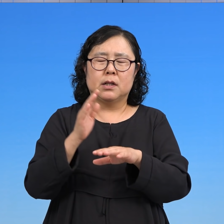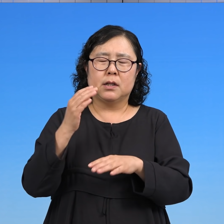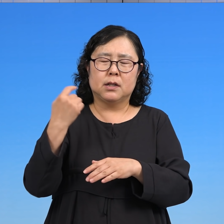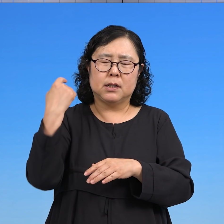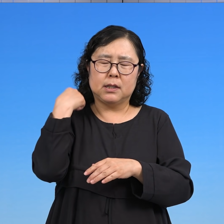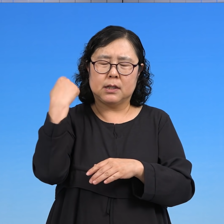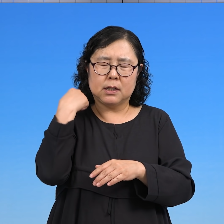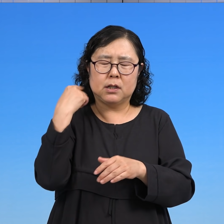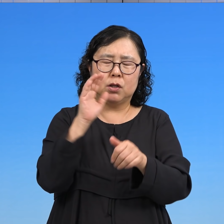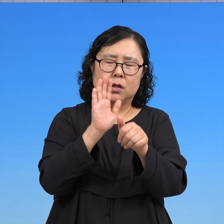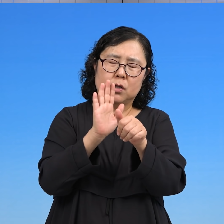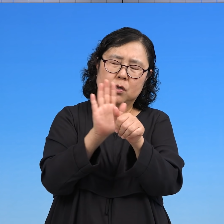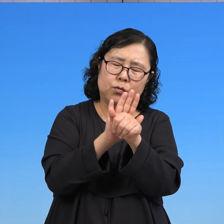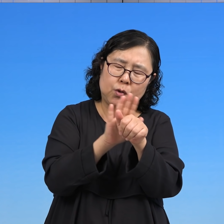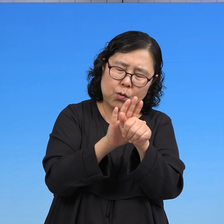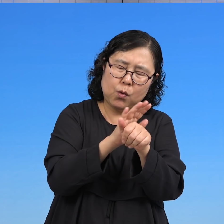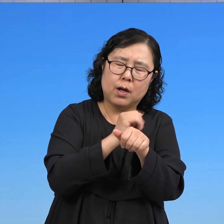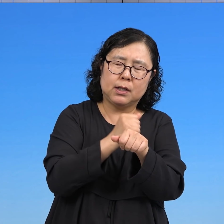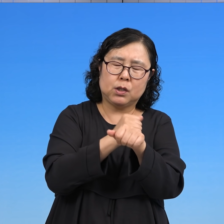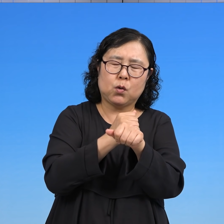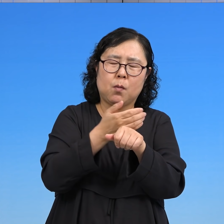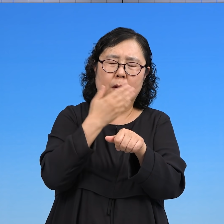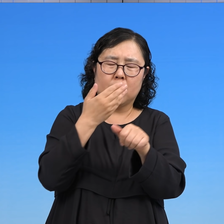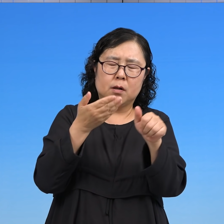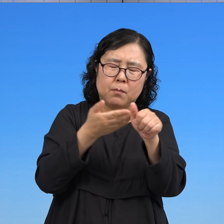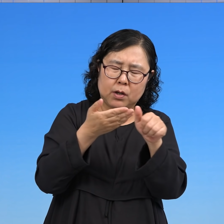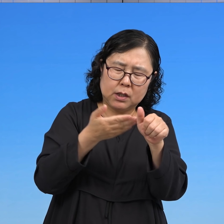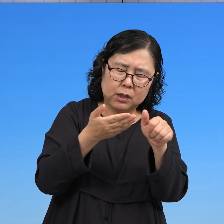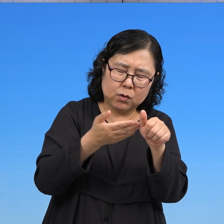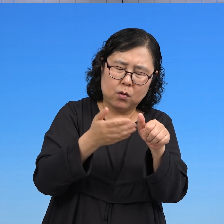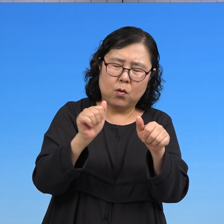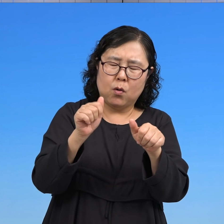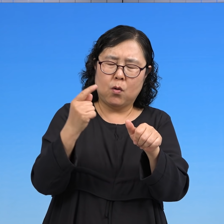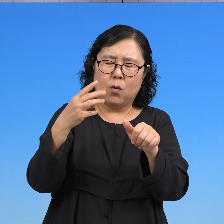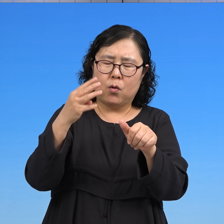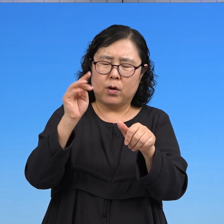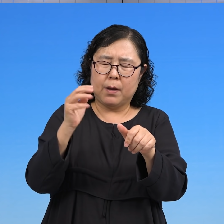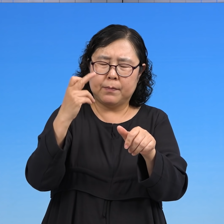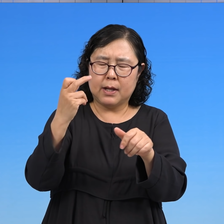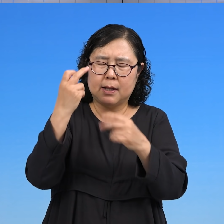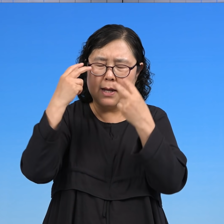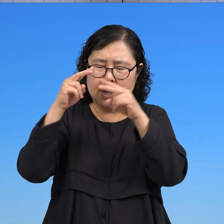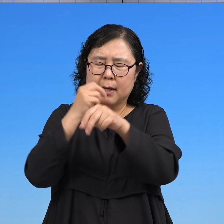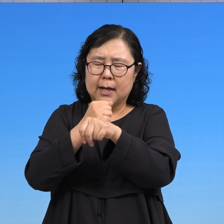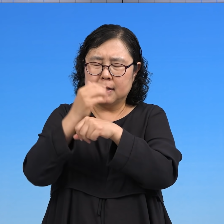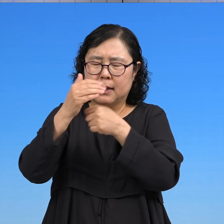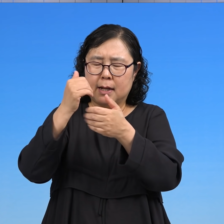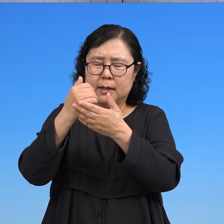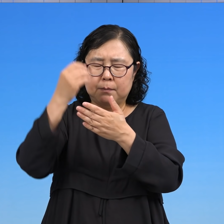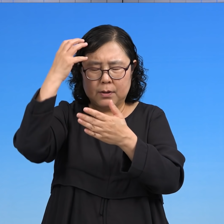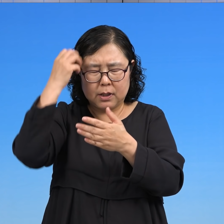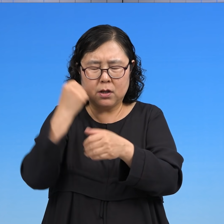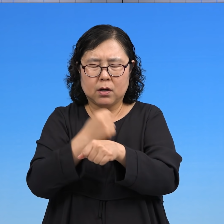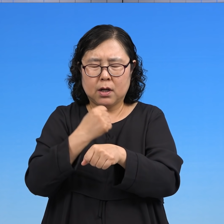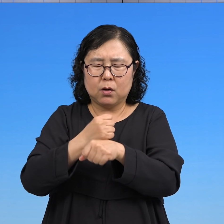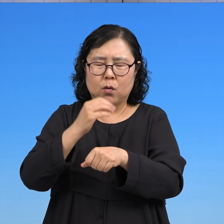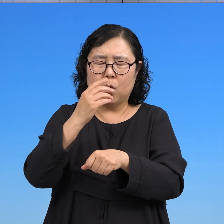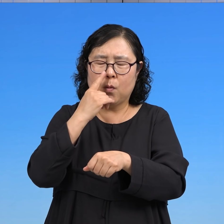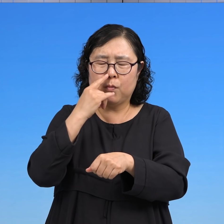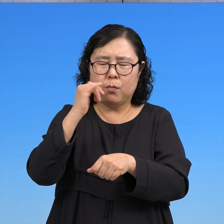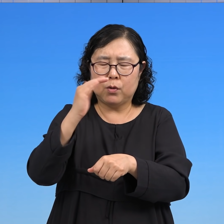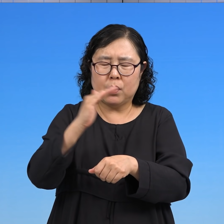그의 등을 두드려 먹을 것을 주며 호렙산을 향하게 하신 그 하나님을 기억하며 우리 부모된